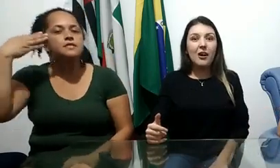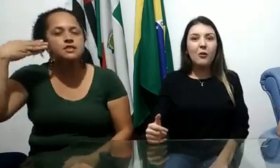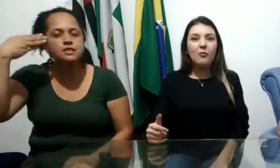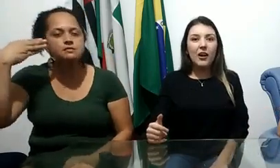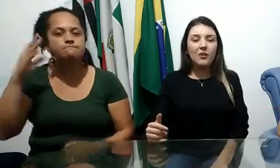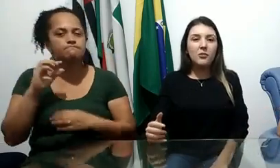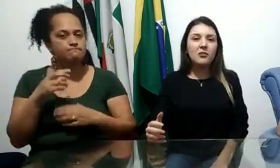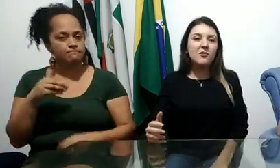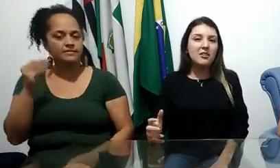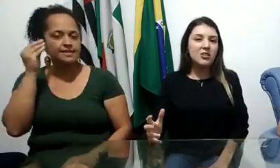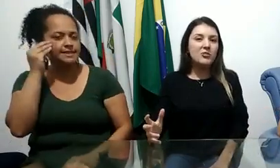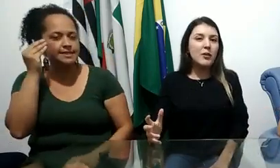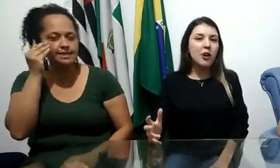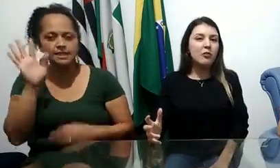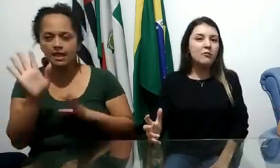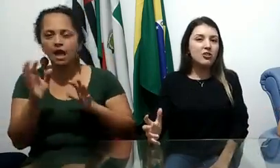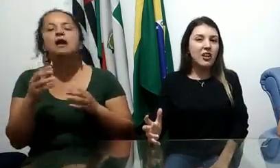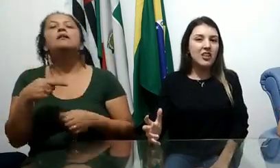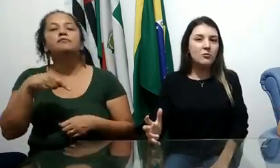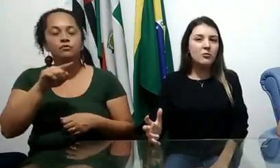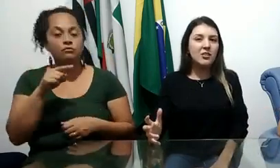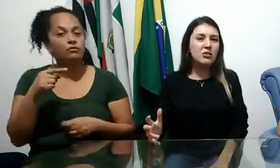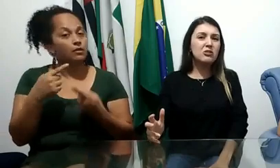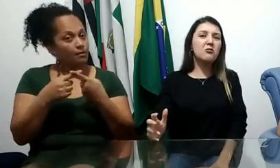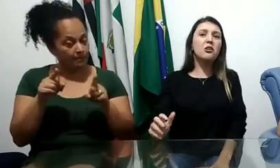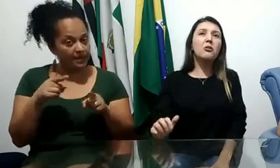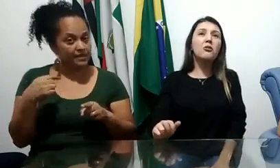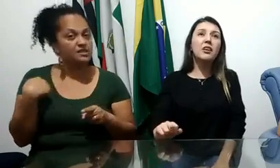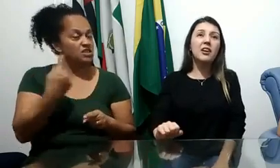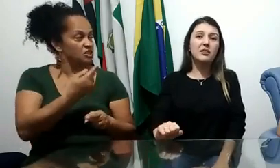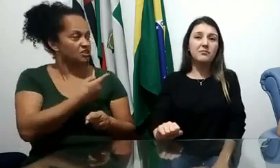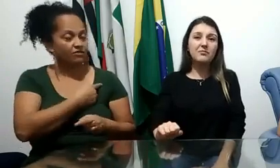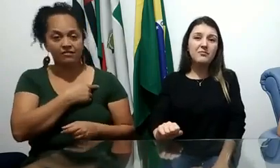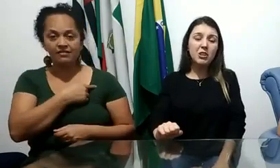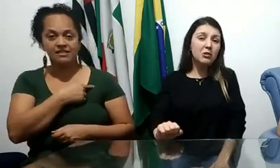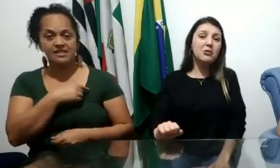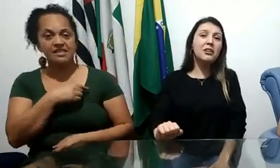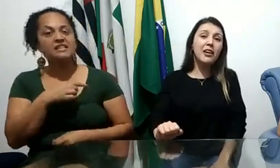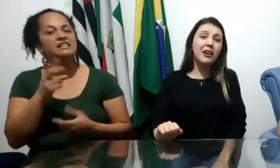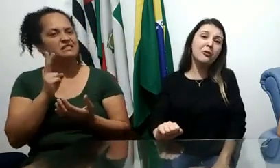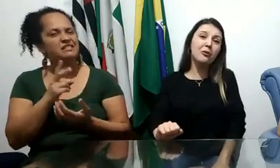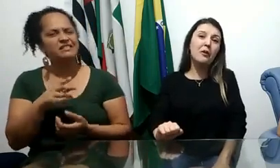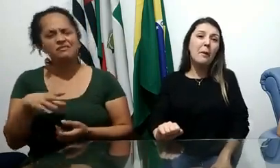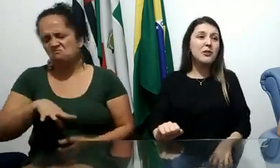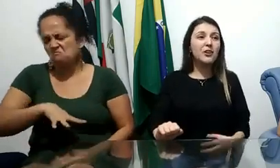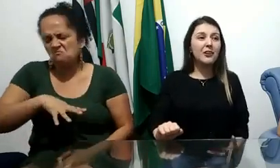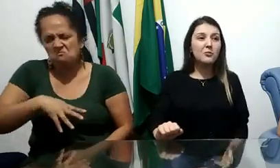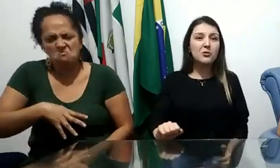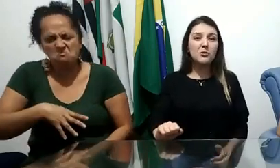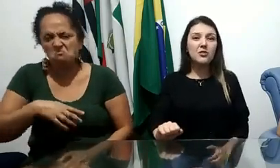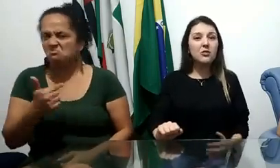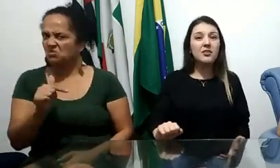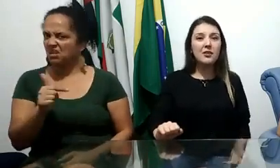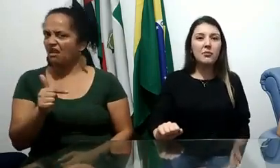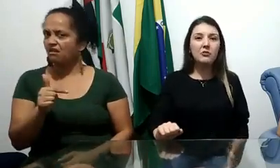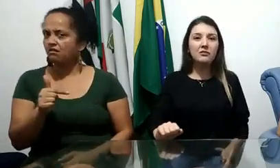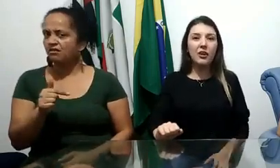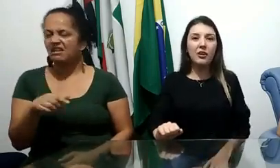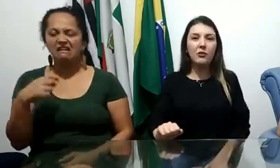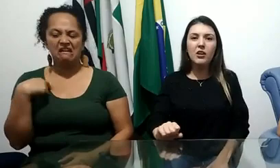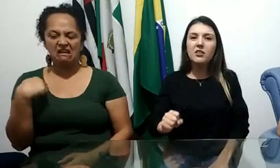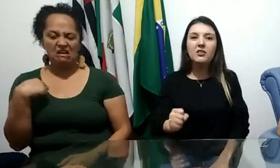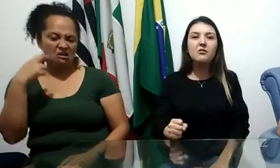se acovarda, muitas vezes a gente marca um evangelismo, mas eu tenho vergonha, eu não quero, mas falar com as pessoas se eu receber